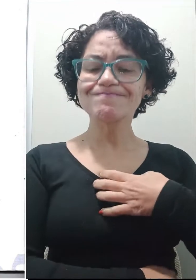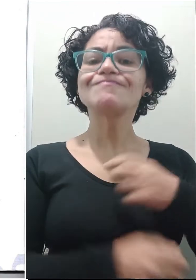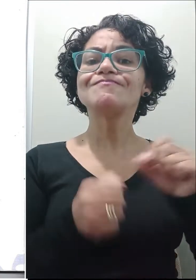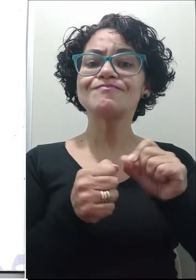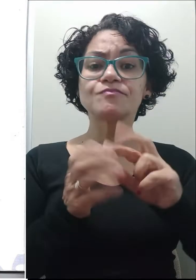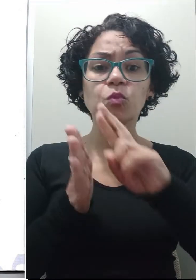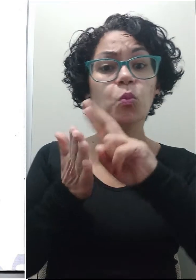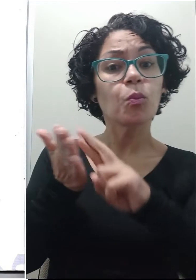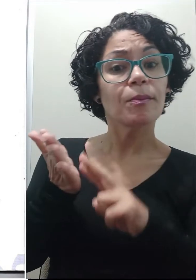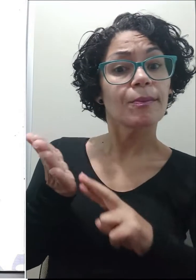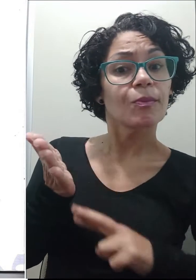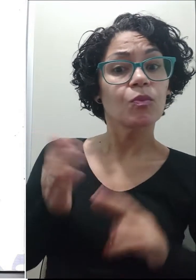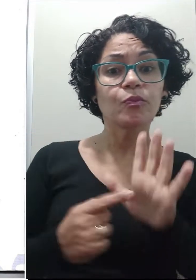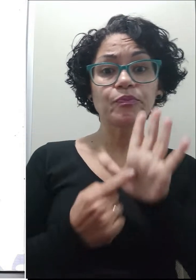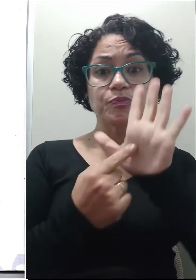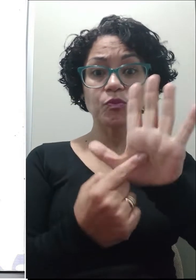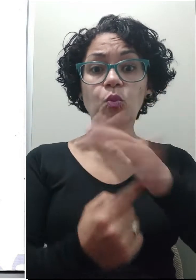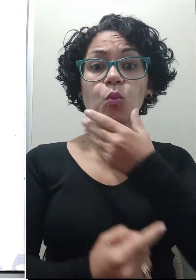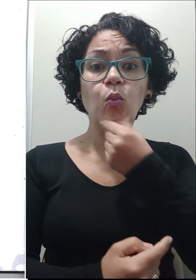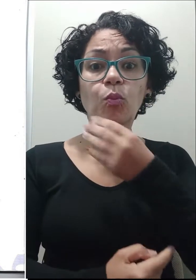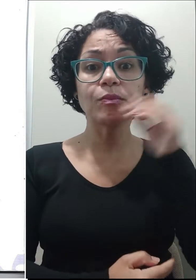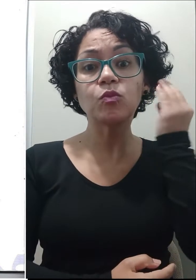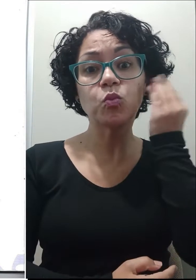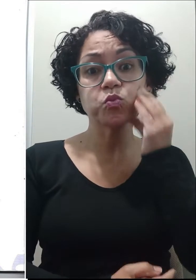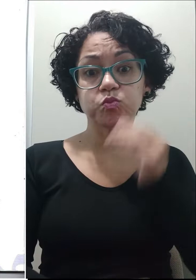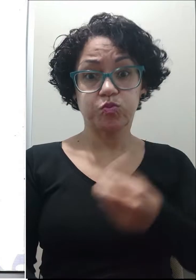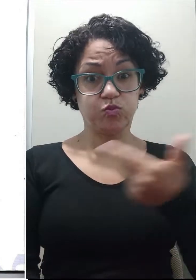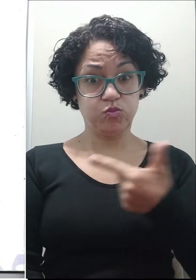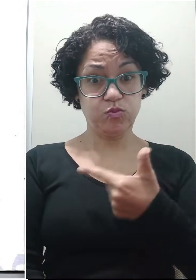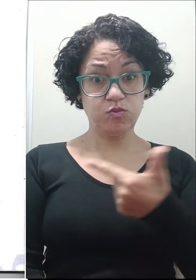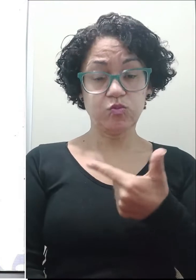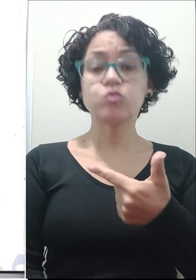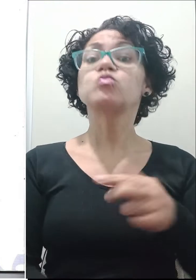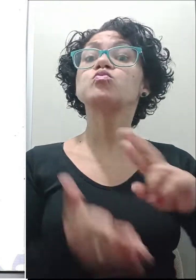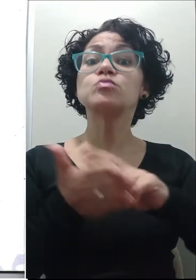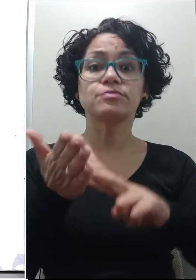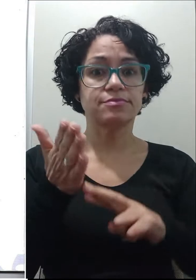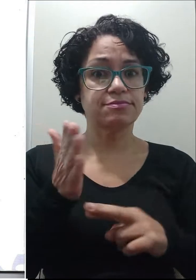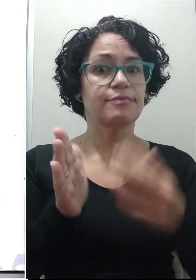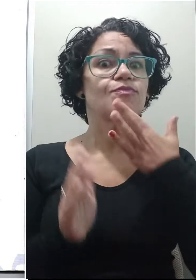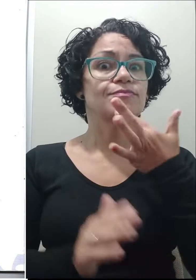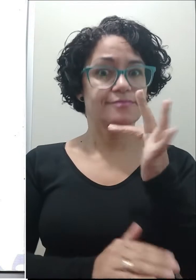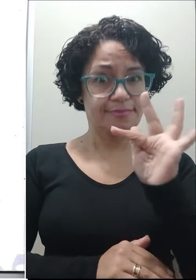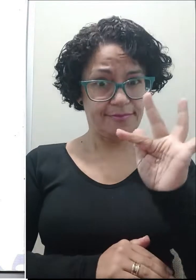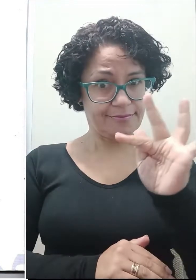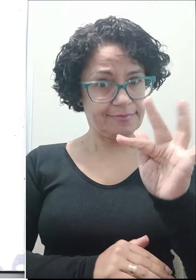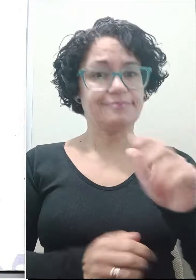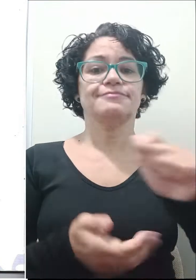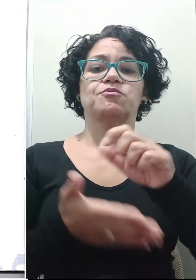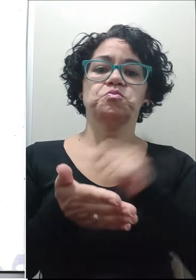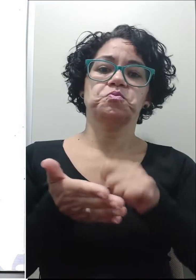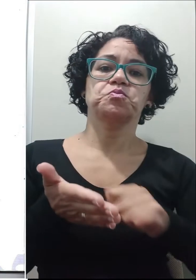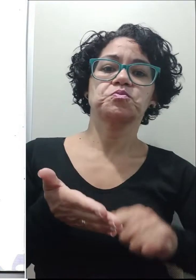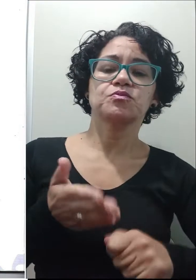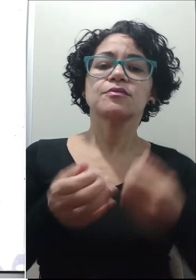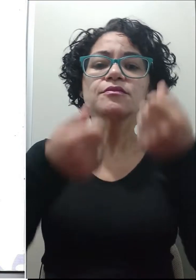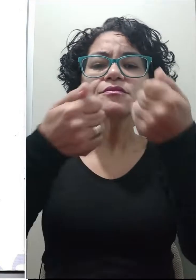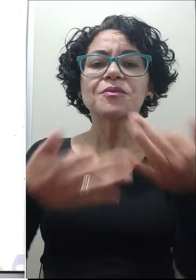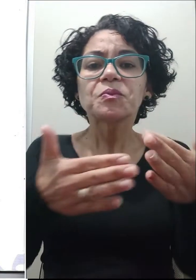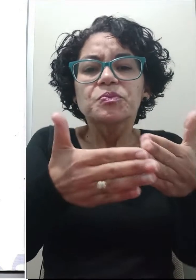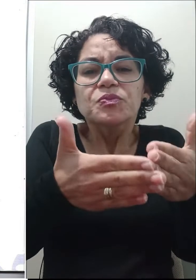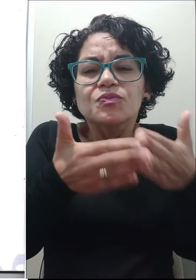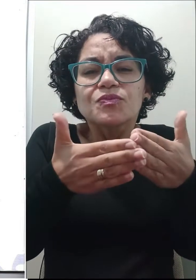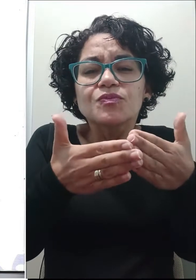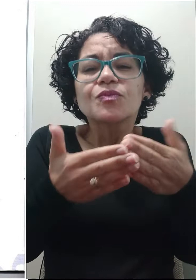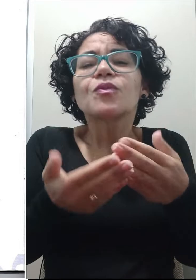Ruth apresenta ao imperador Dom Pedro II um relatório em língua francesa, cujo